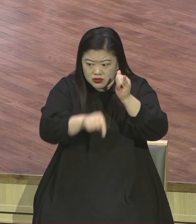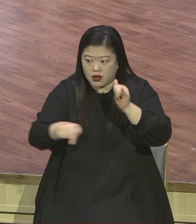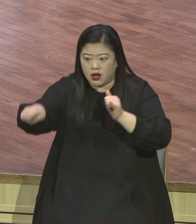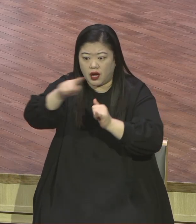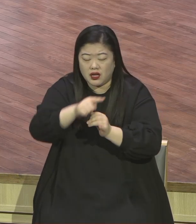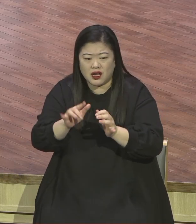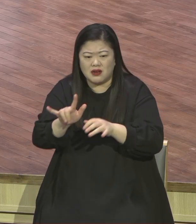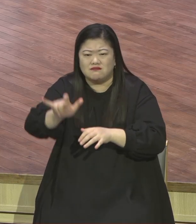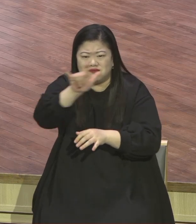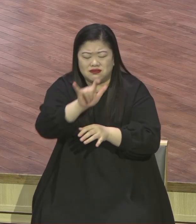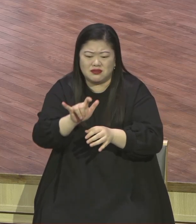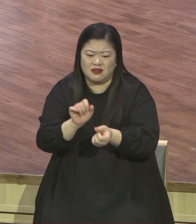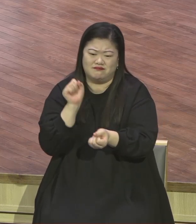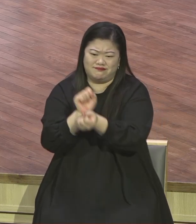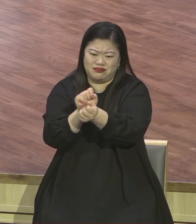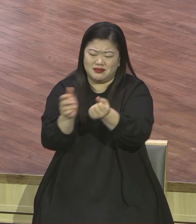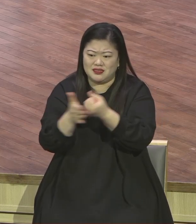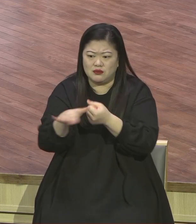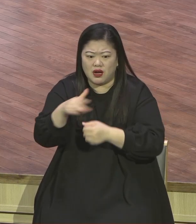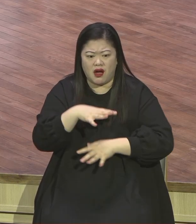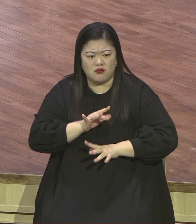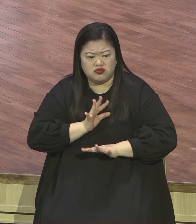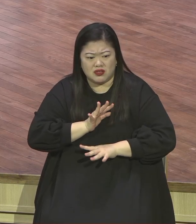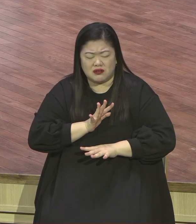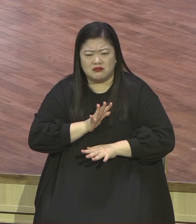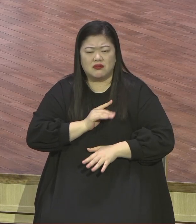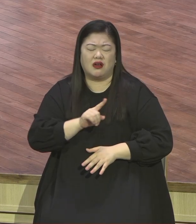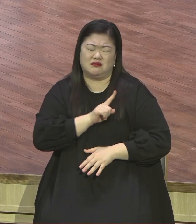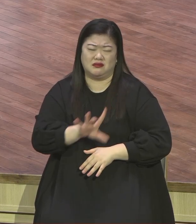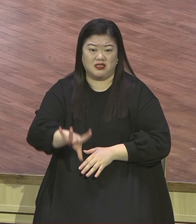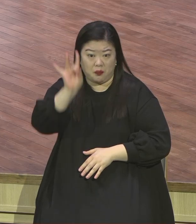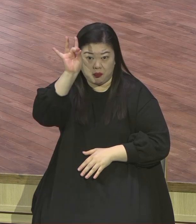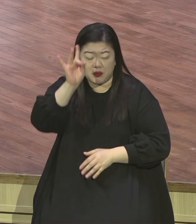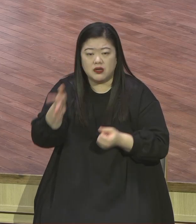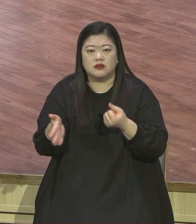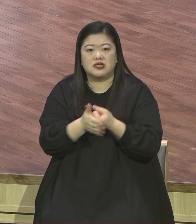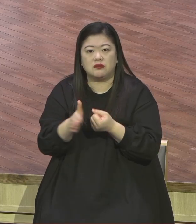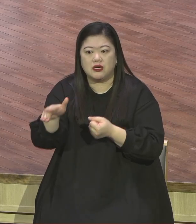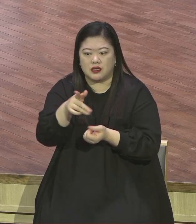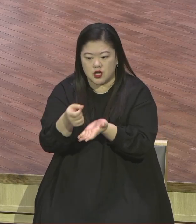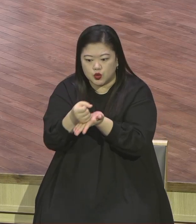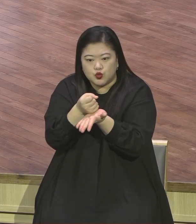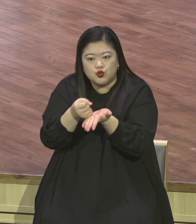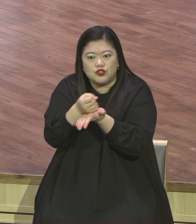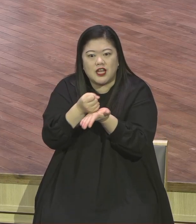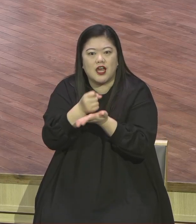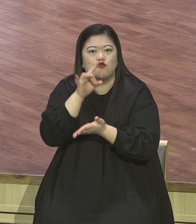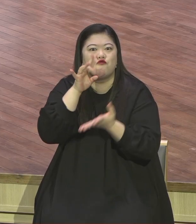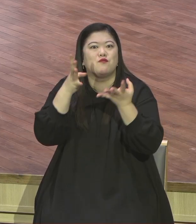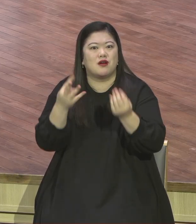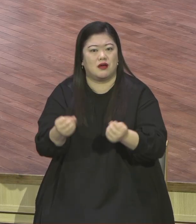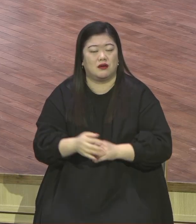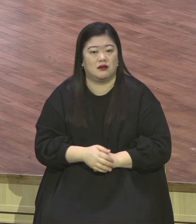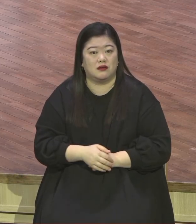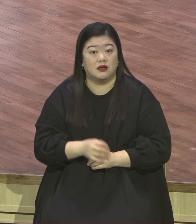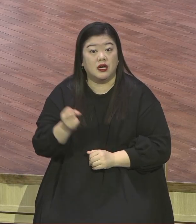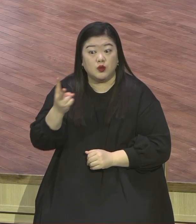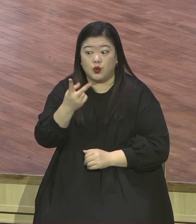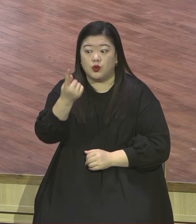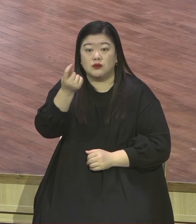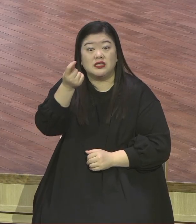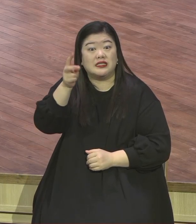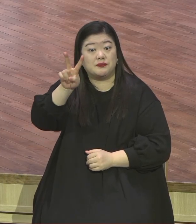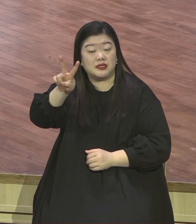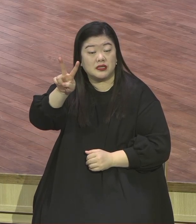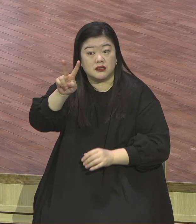불안해서 신년 운수를 본다는 것입니다. 방송에 방송에 보면 아주 자연스럽게 이런 내용들을